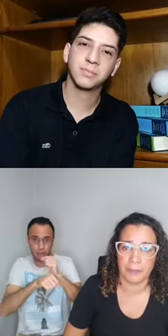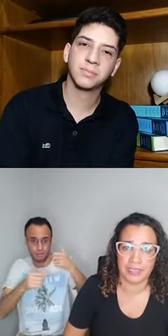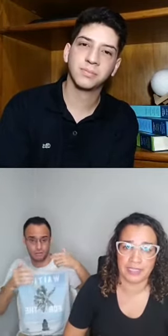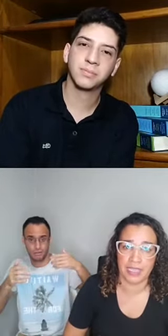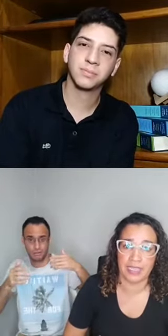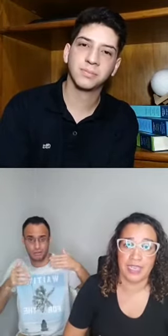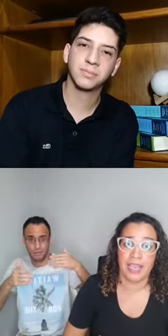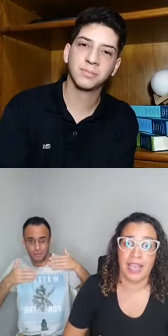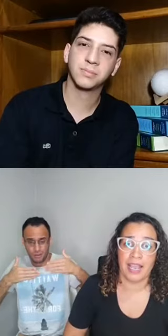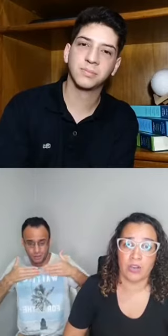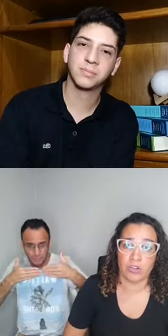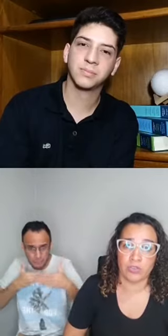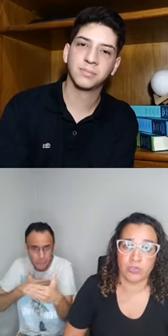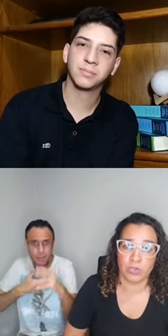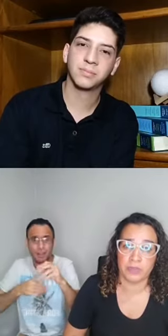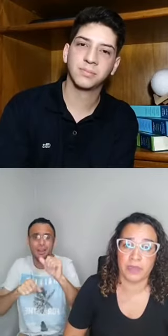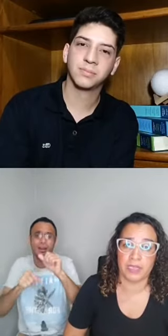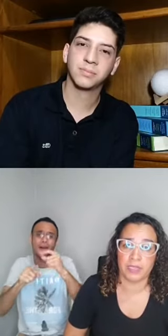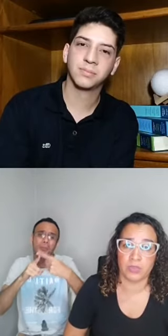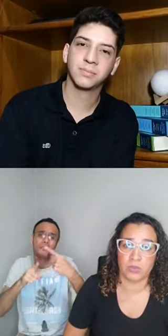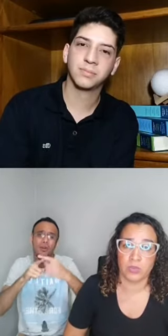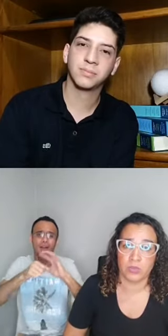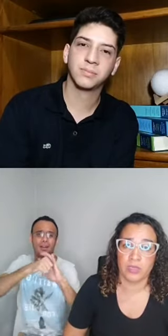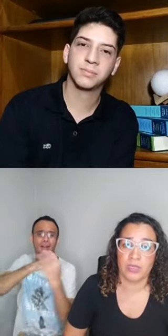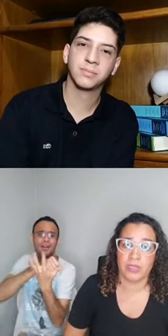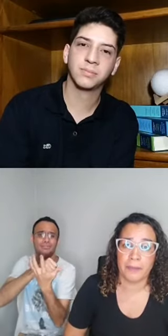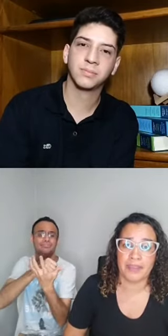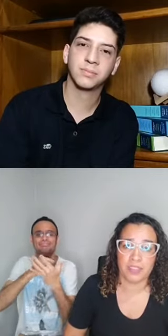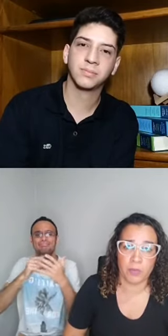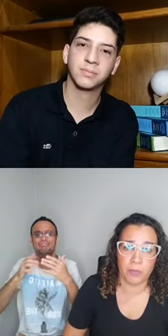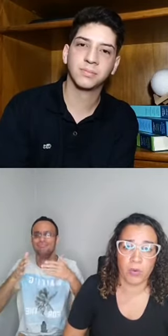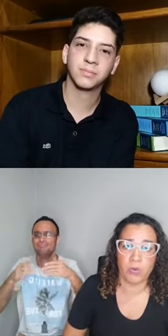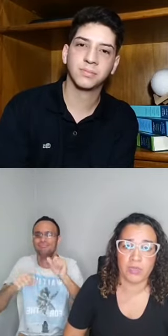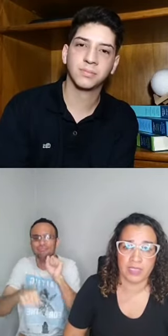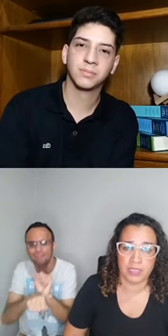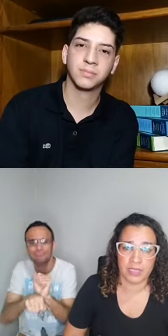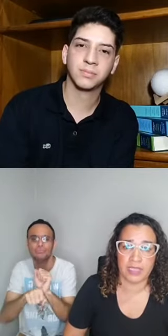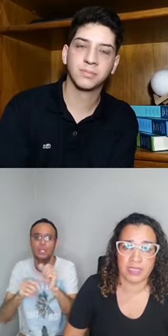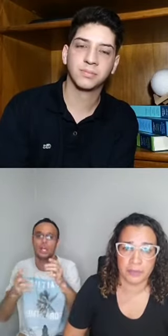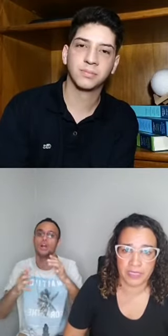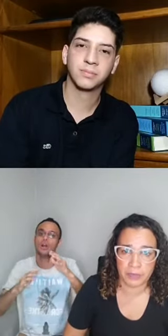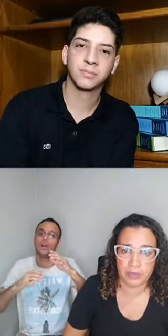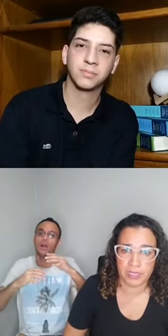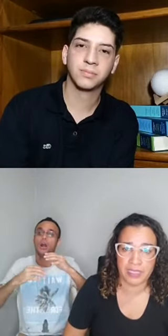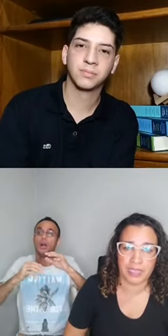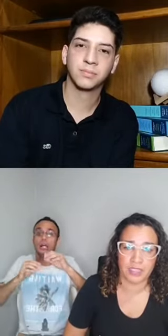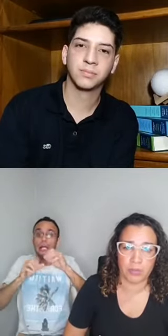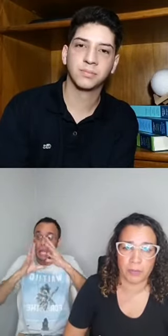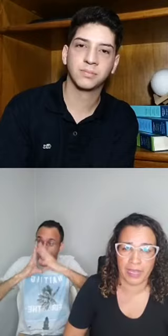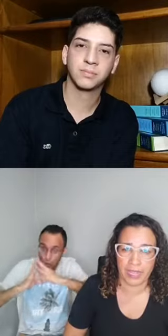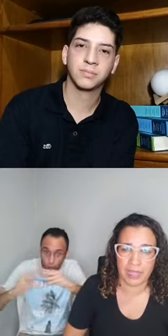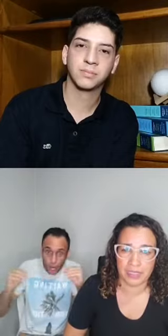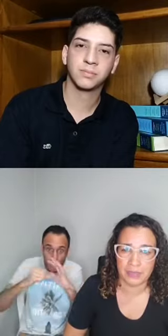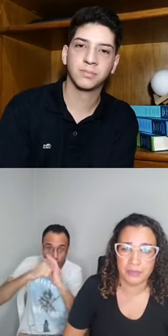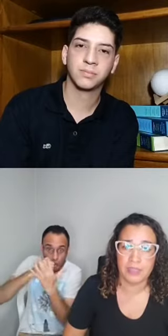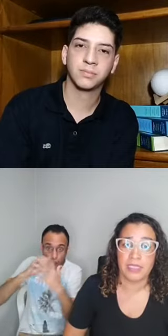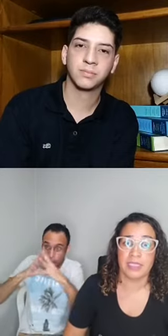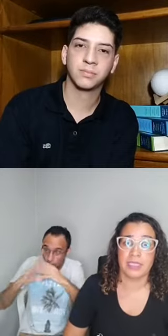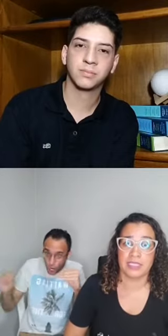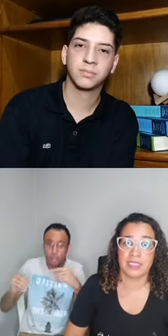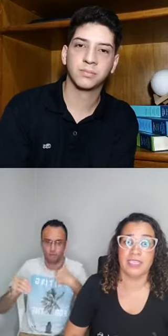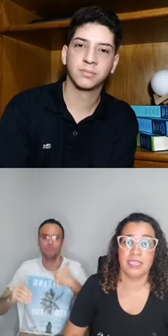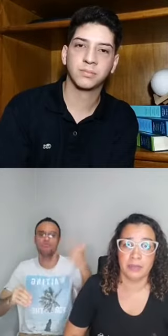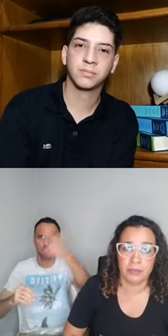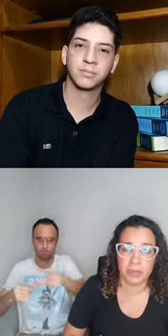já passei. Agora eu tô esperando, né, passar um pouco dessa pandemia, né, que deu uma parada.